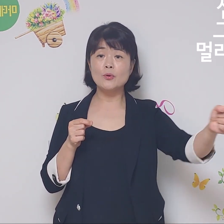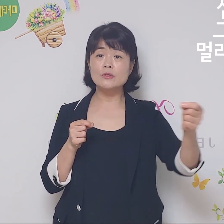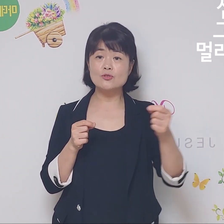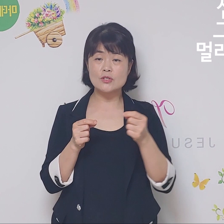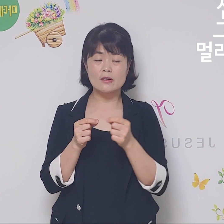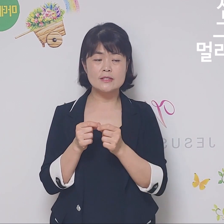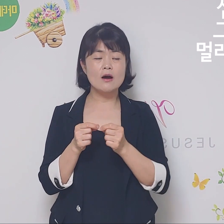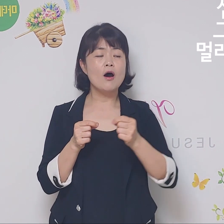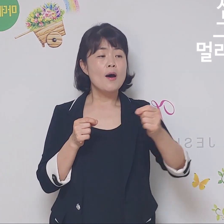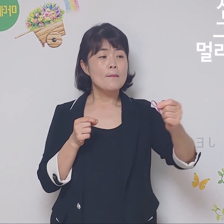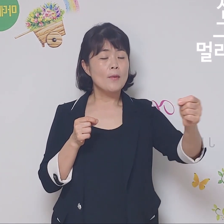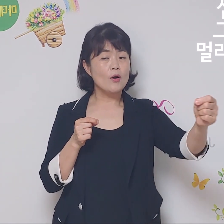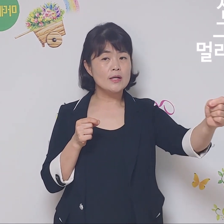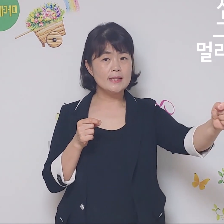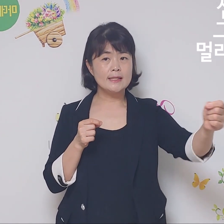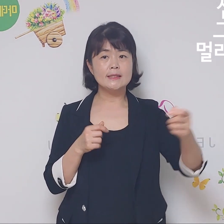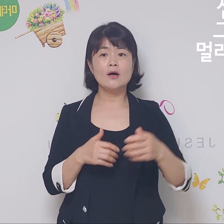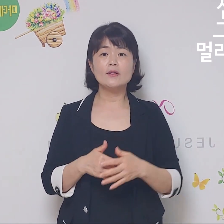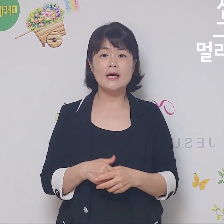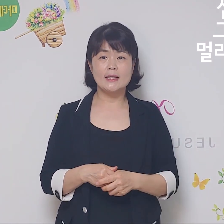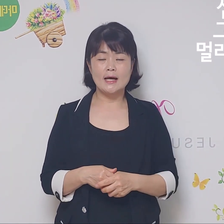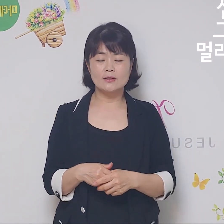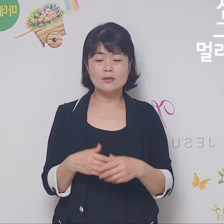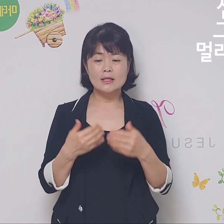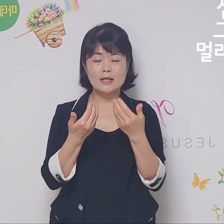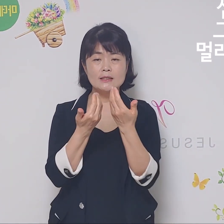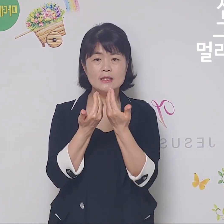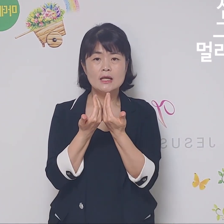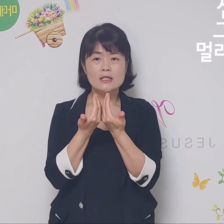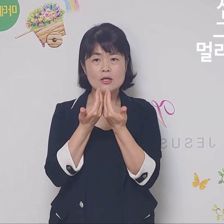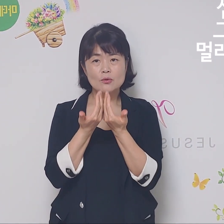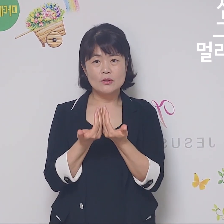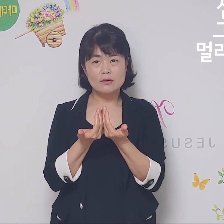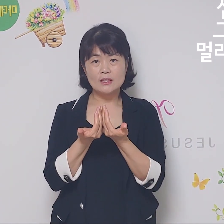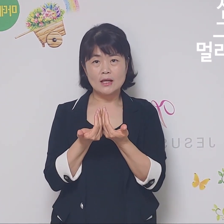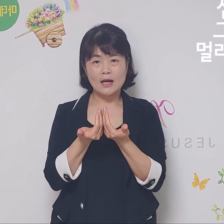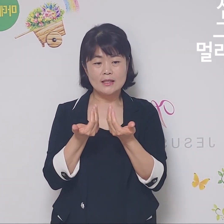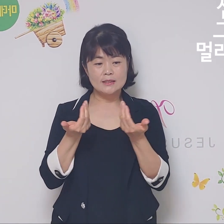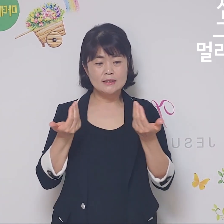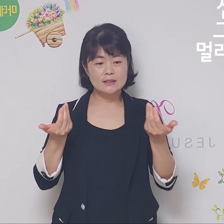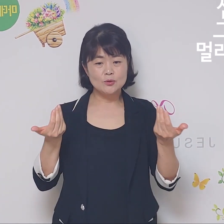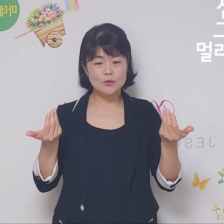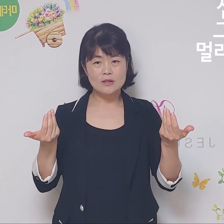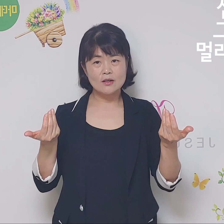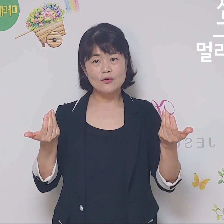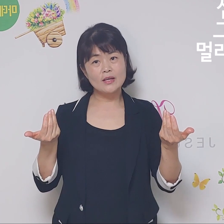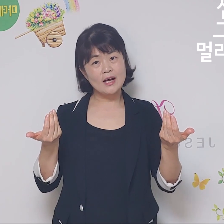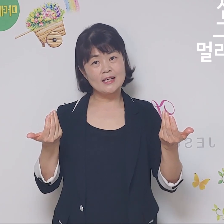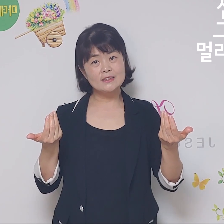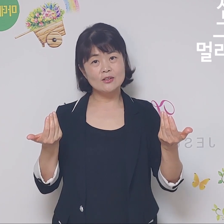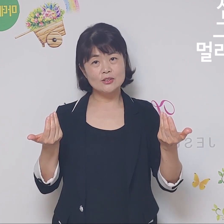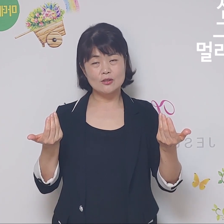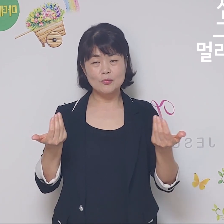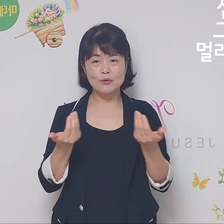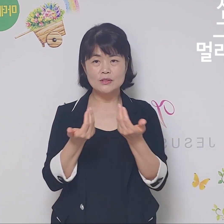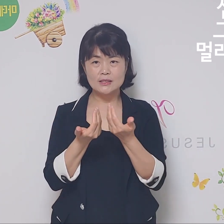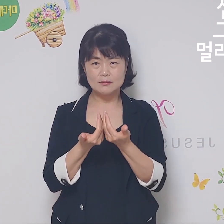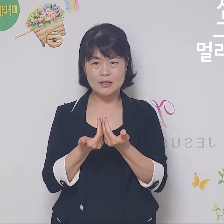표현해 주세요. 그래서 멀리 떠나다는 서로 이렇게 있다가 등을 돌려서 이렇게 가는 것처럼 표현을 하시면 돼요.